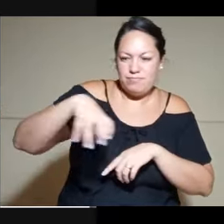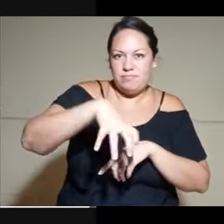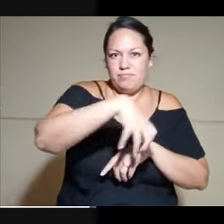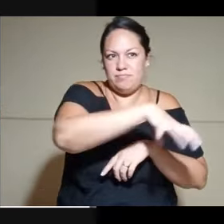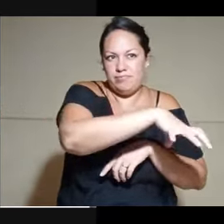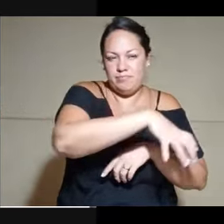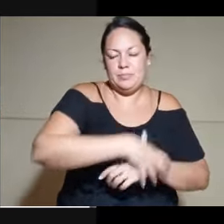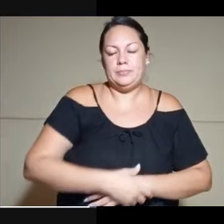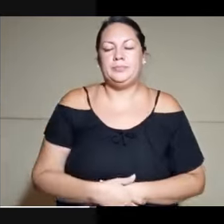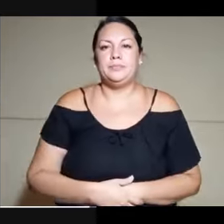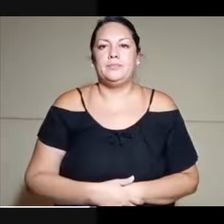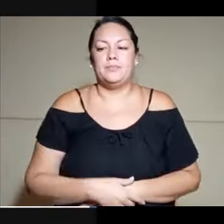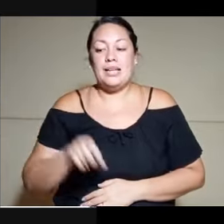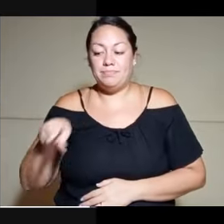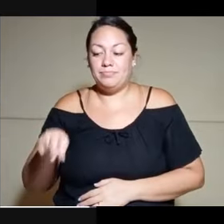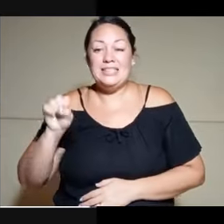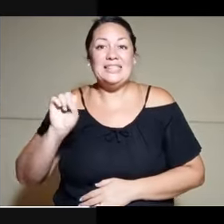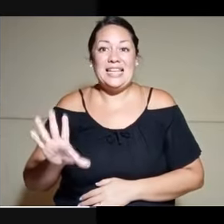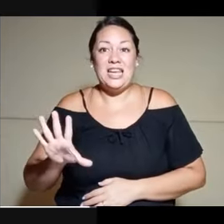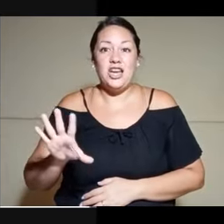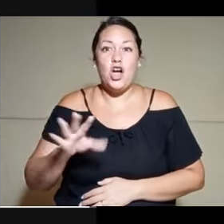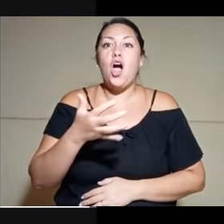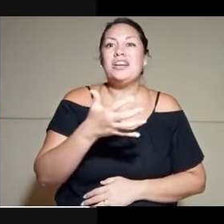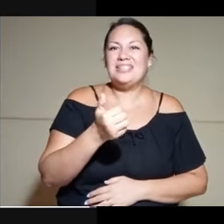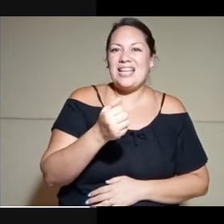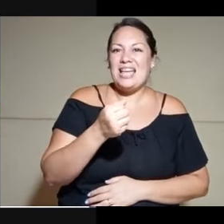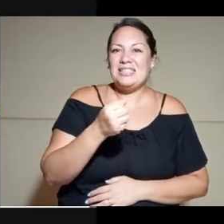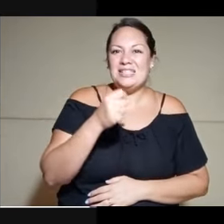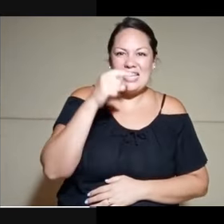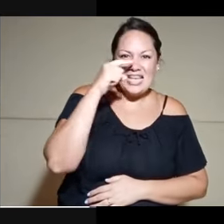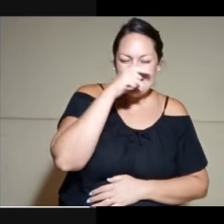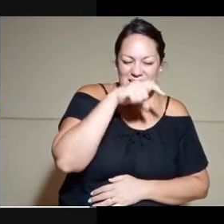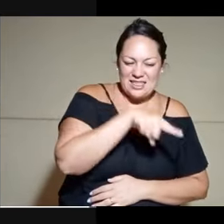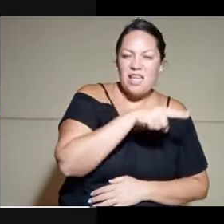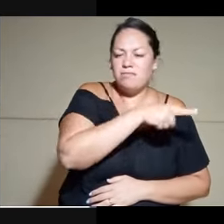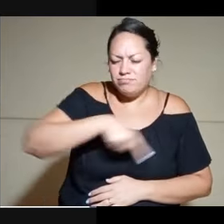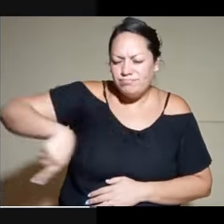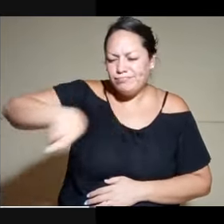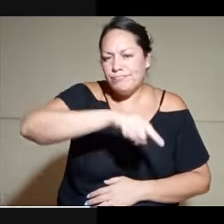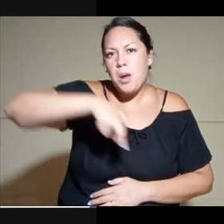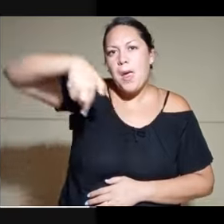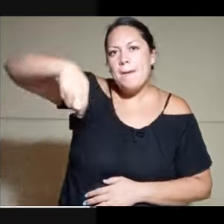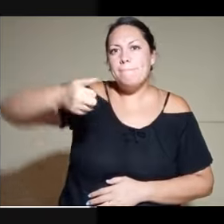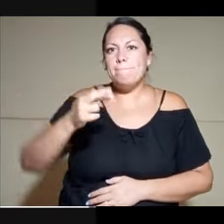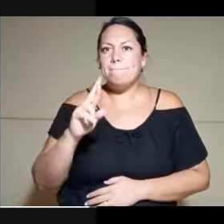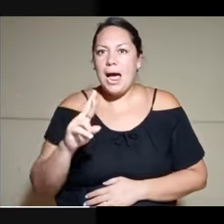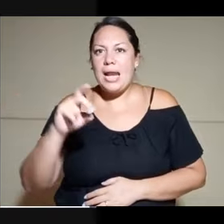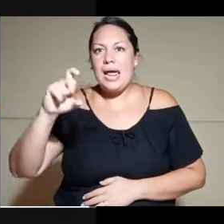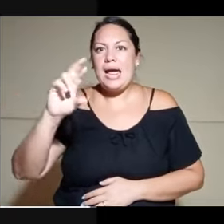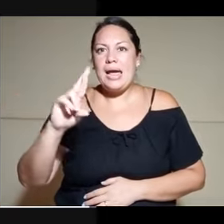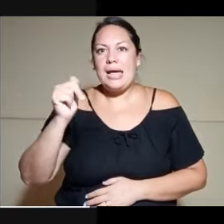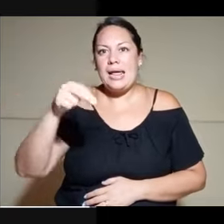El par craneal 5, el par craneal 6 y el par craneal 7. ¿Sí? Par craneal 5,